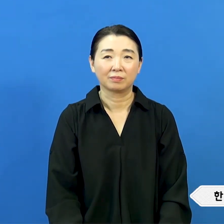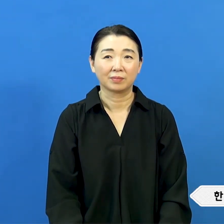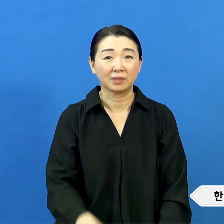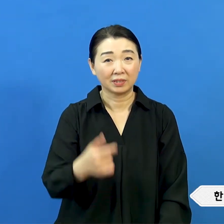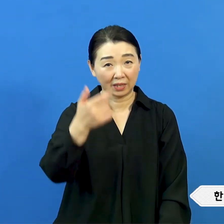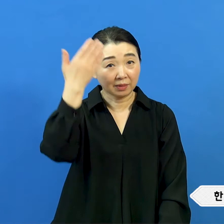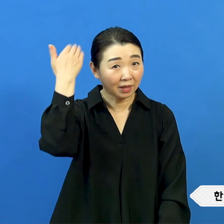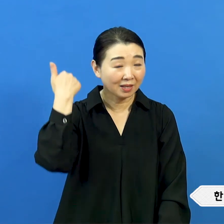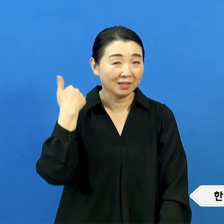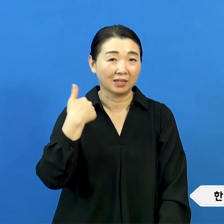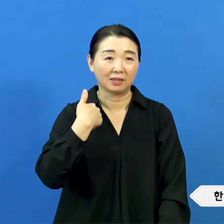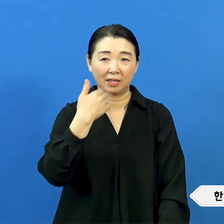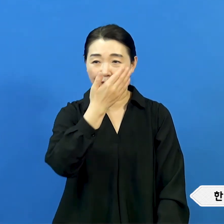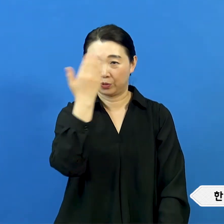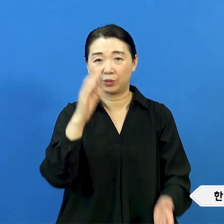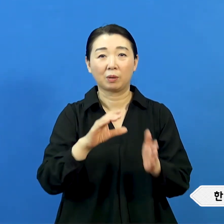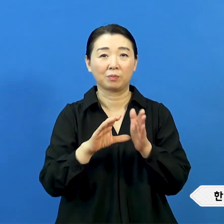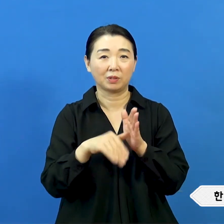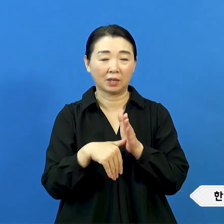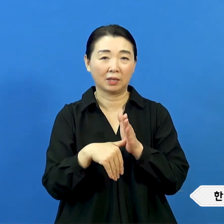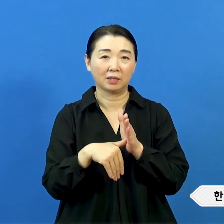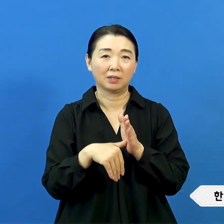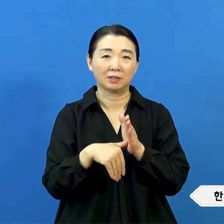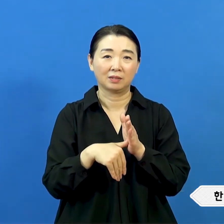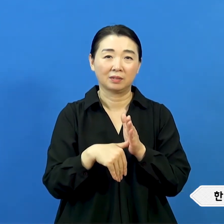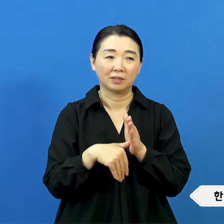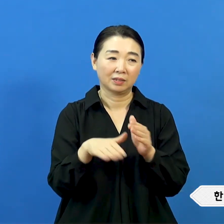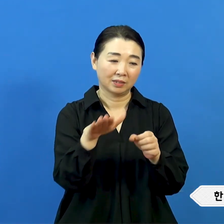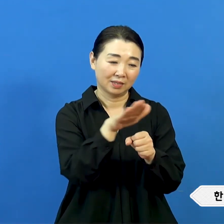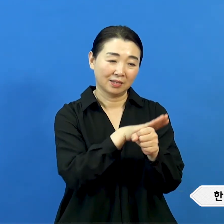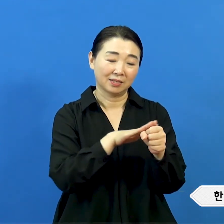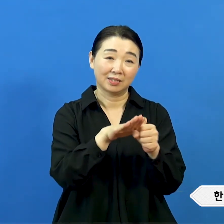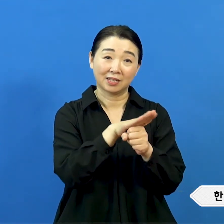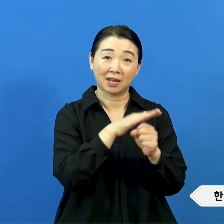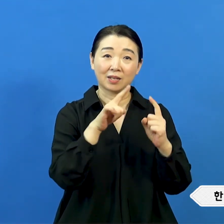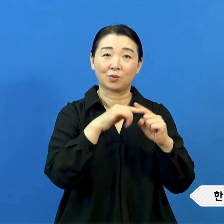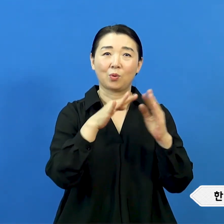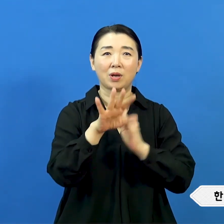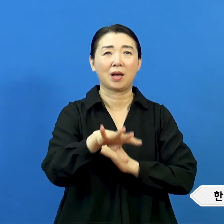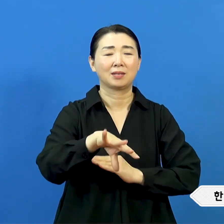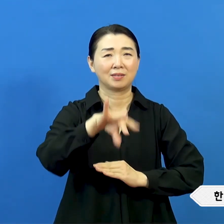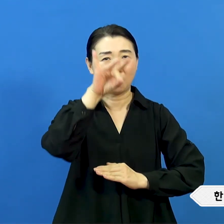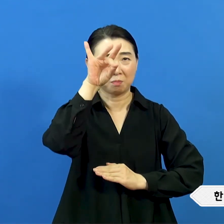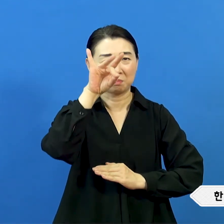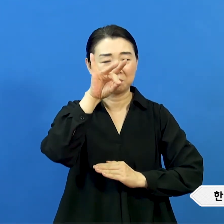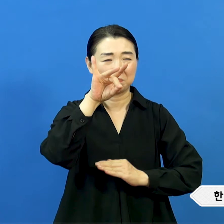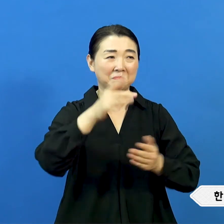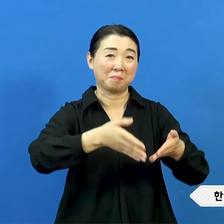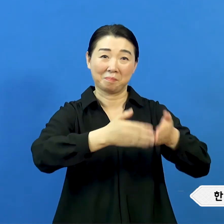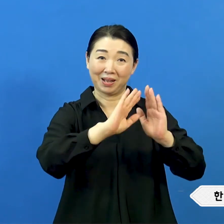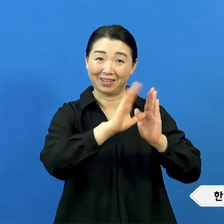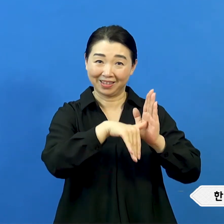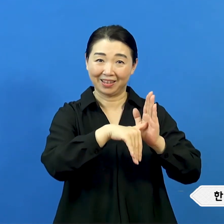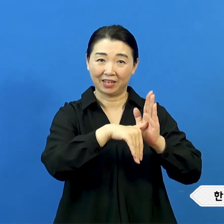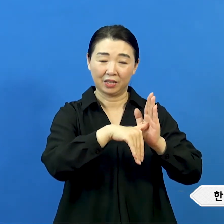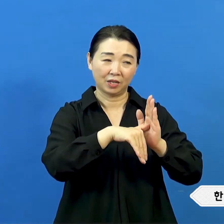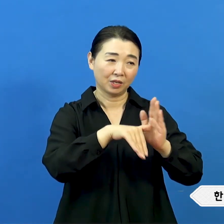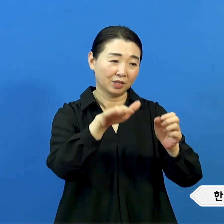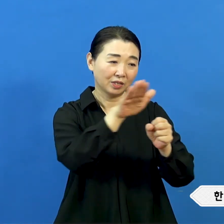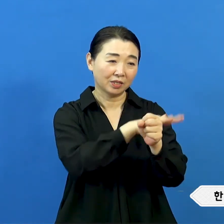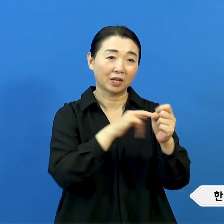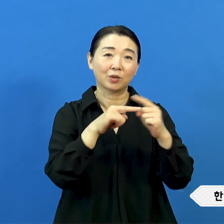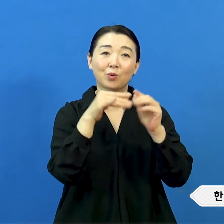옛날에 제가 젊을 때, 그때는 사랑의 교회가 처음 막 뜰 때입니다. 그 교회는